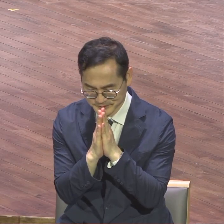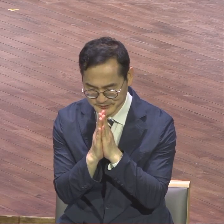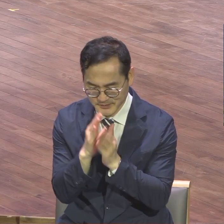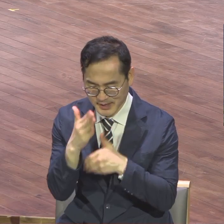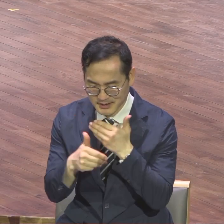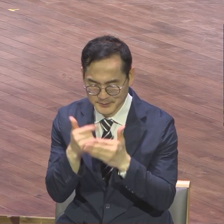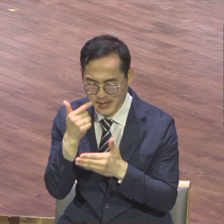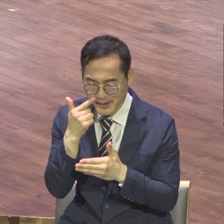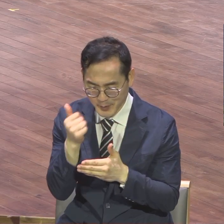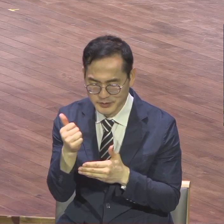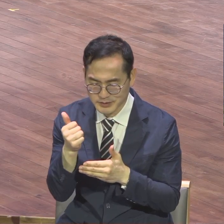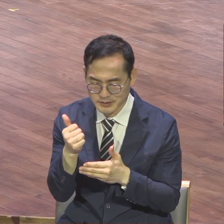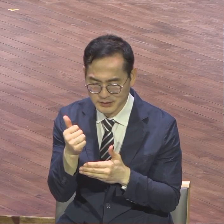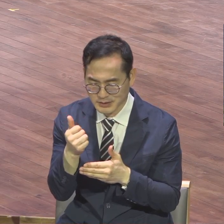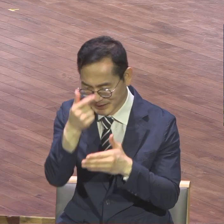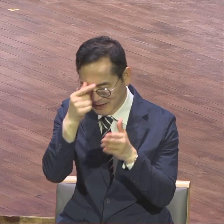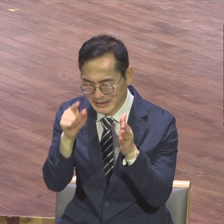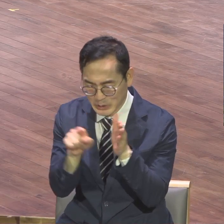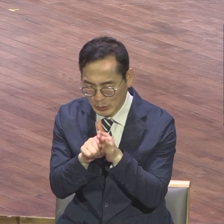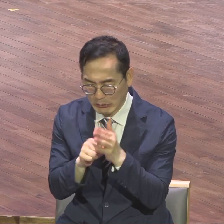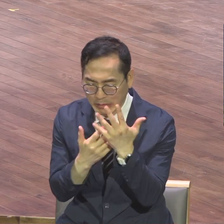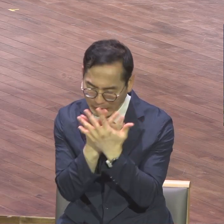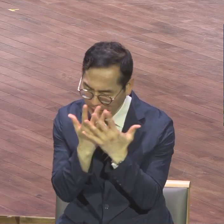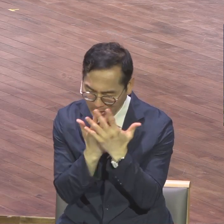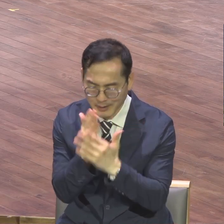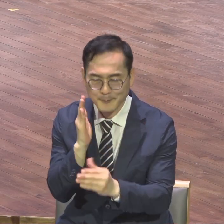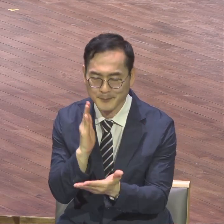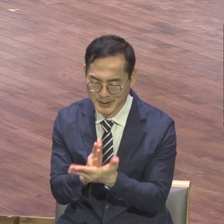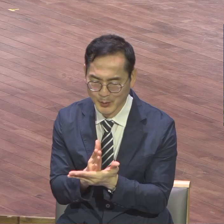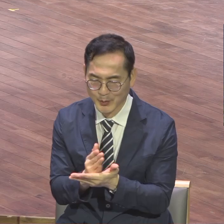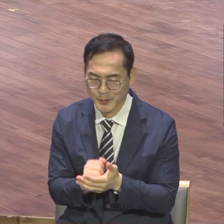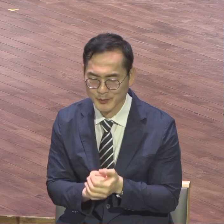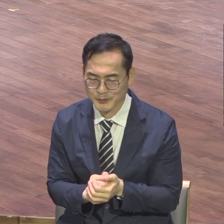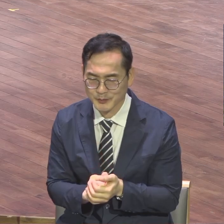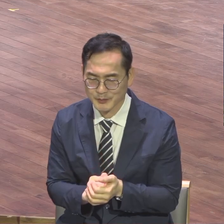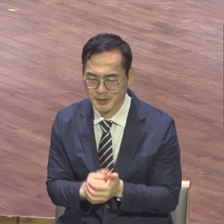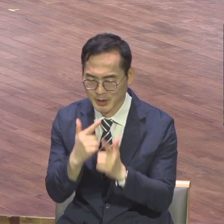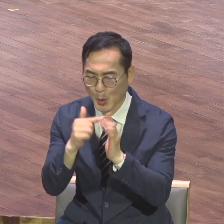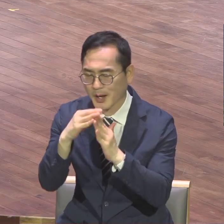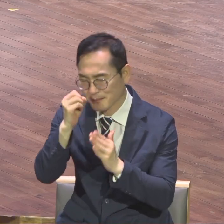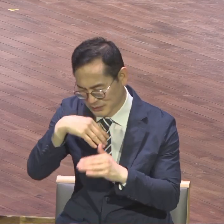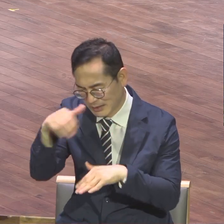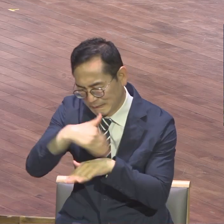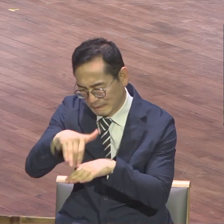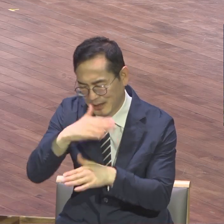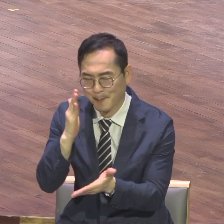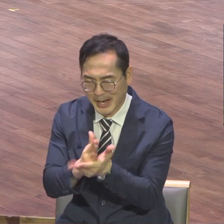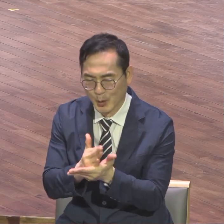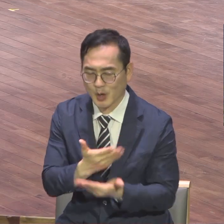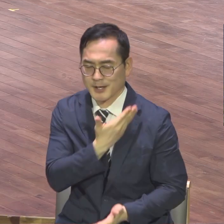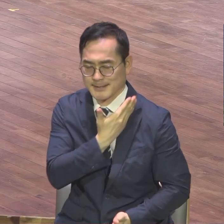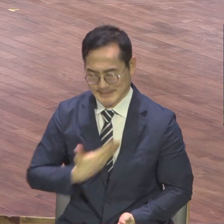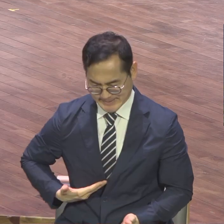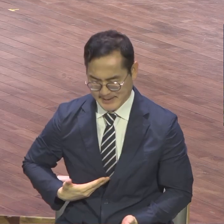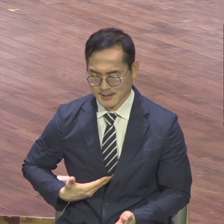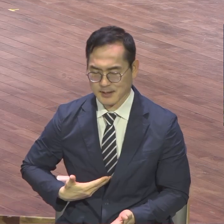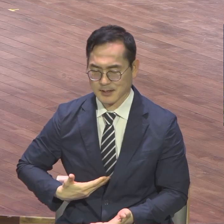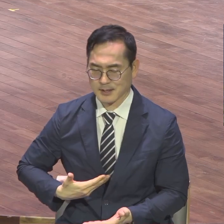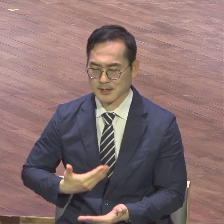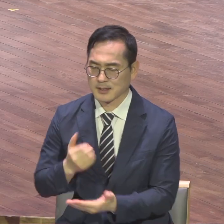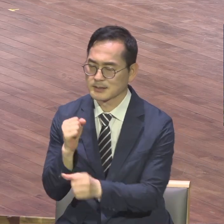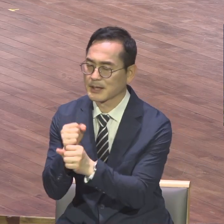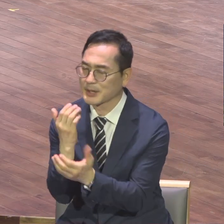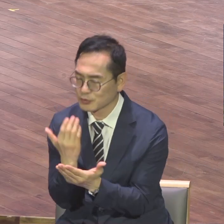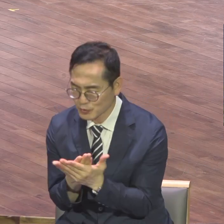성도들 막연한 기독교인 아니고 교인 아니고 그리스도의 제자 되게 하여 주옵소서. 날마다